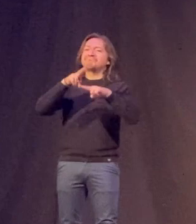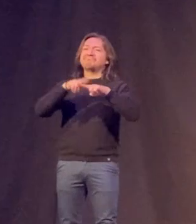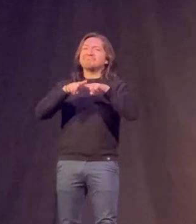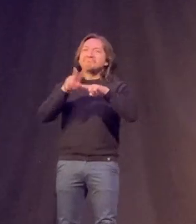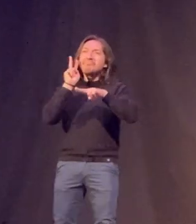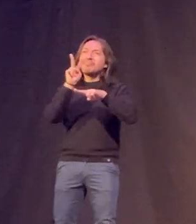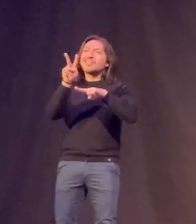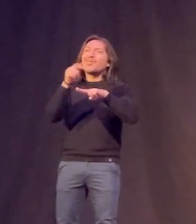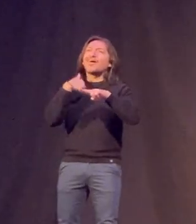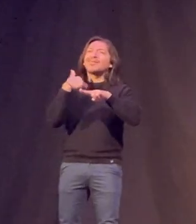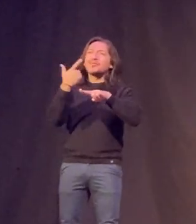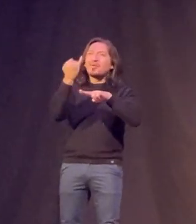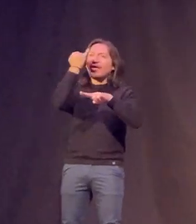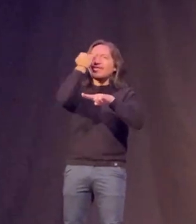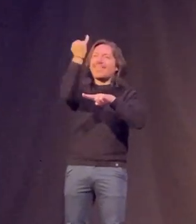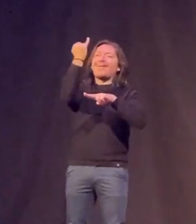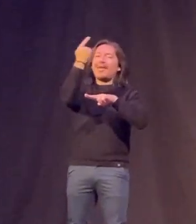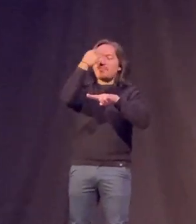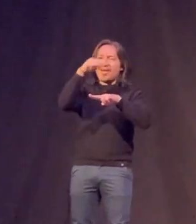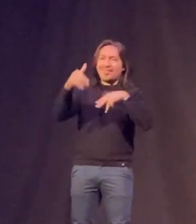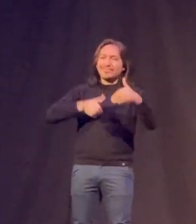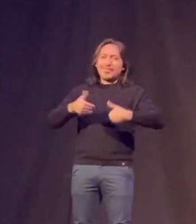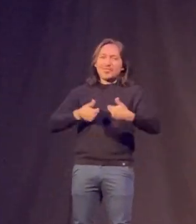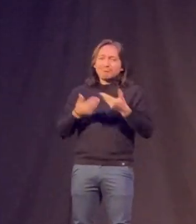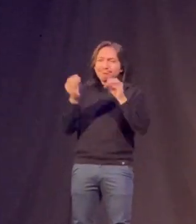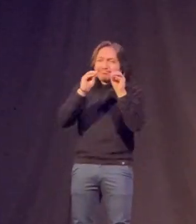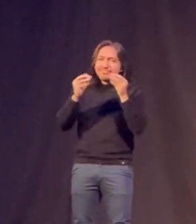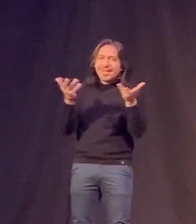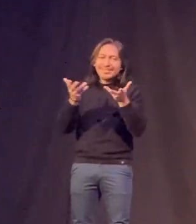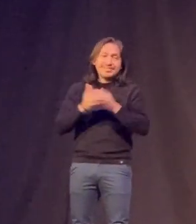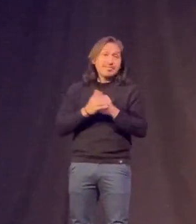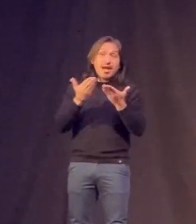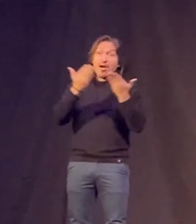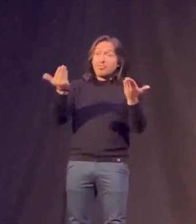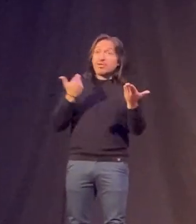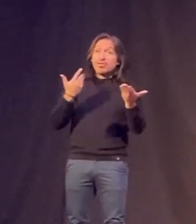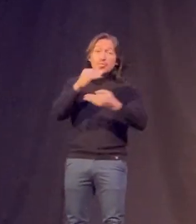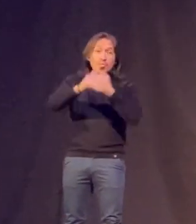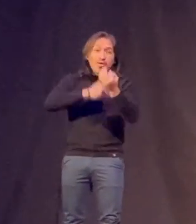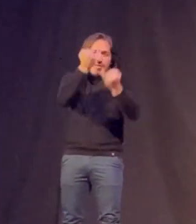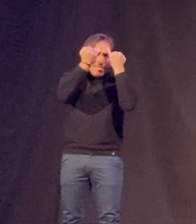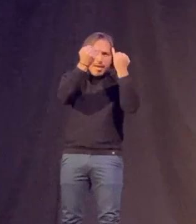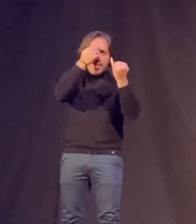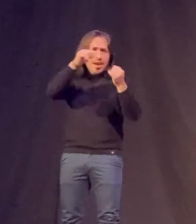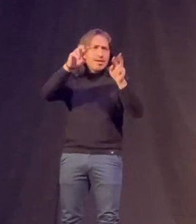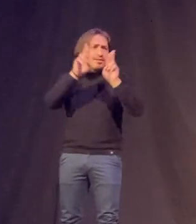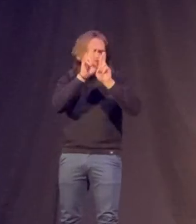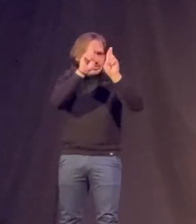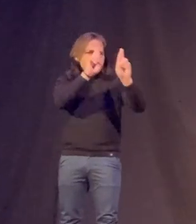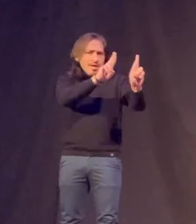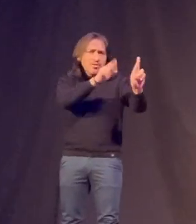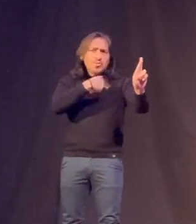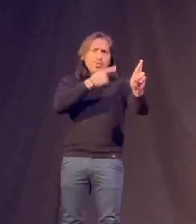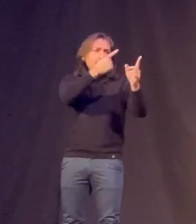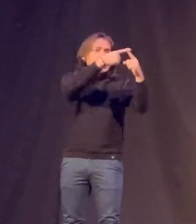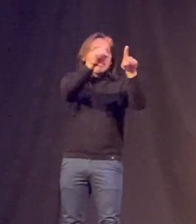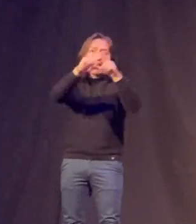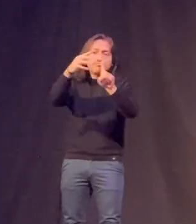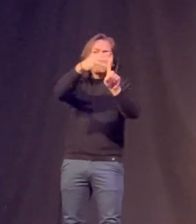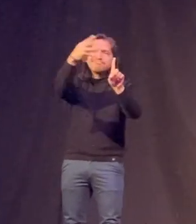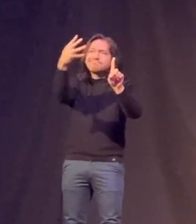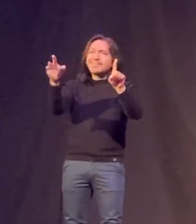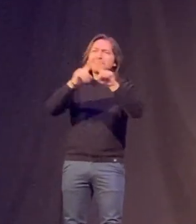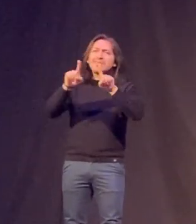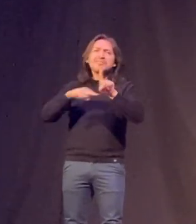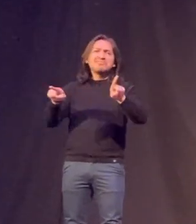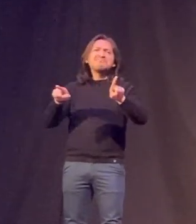del escenario contando historias que buscan generar discusiones con respeto para abrir camino hacia el reconocimiento de la diversidad. Como